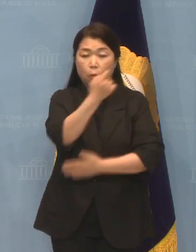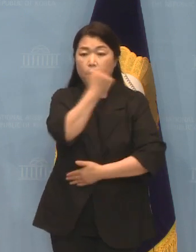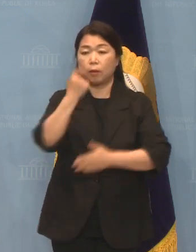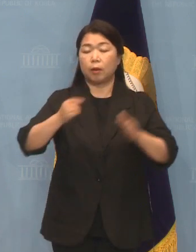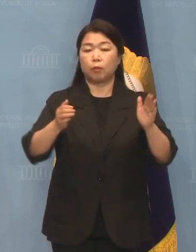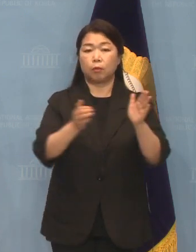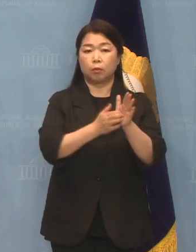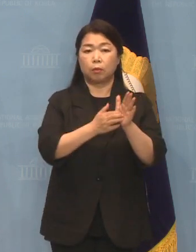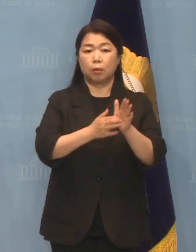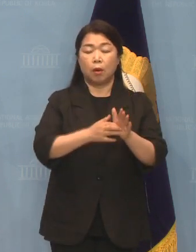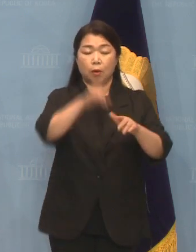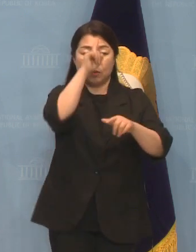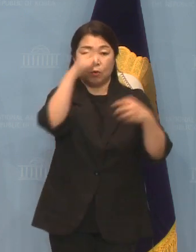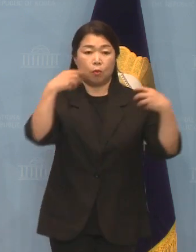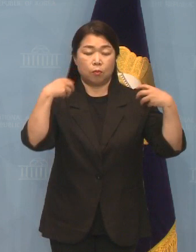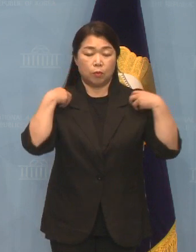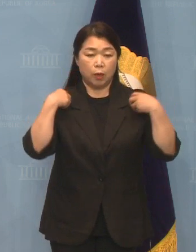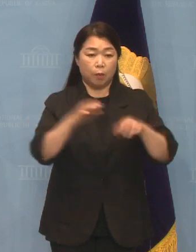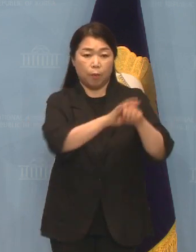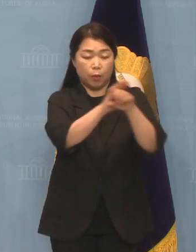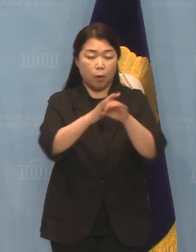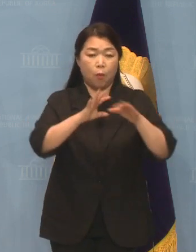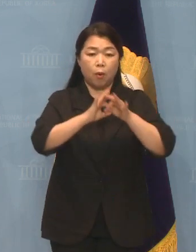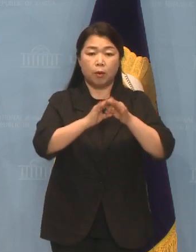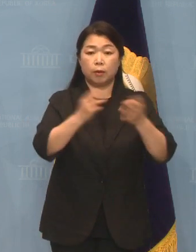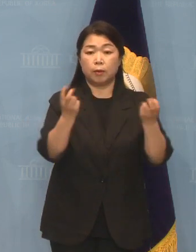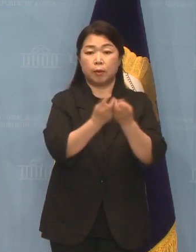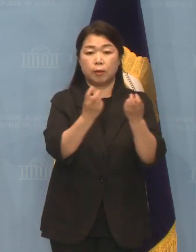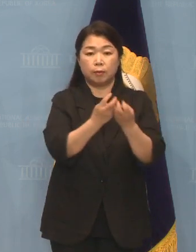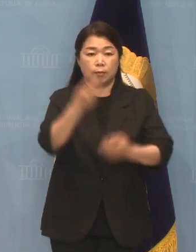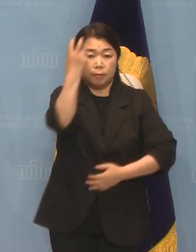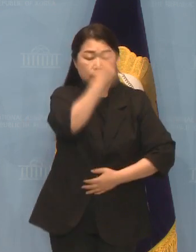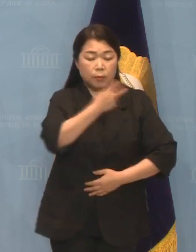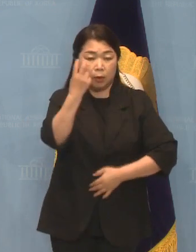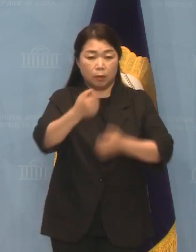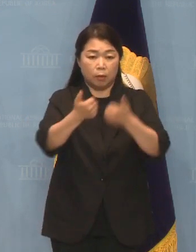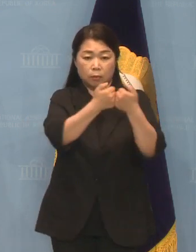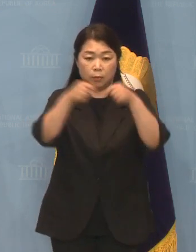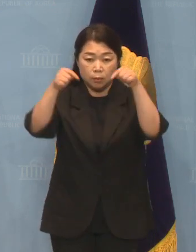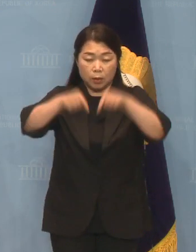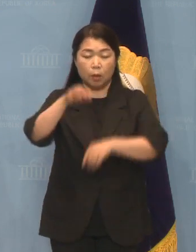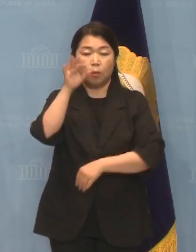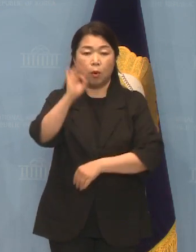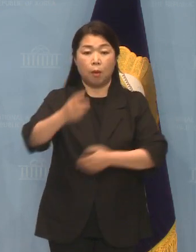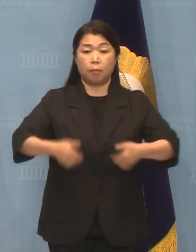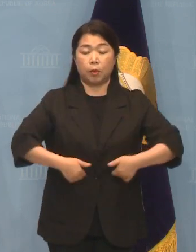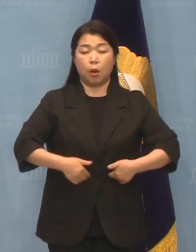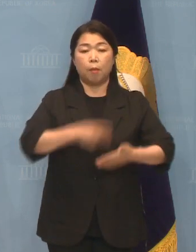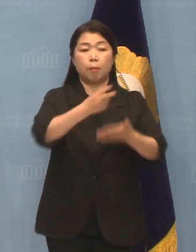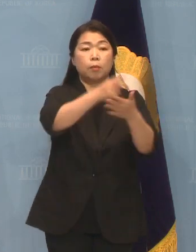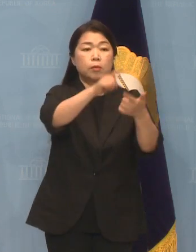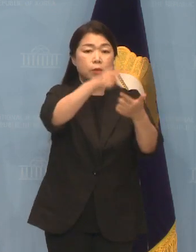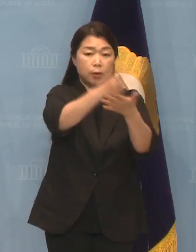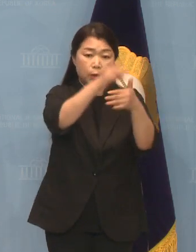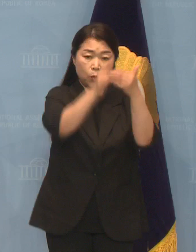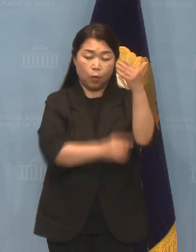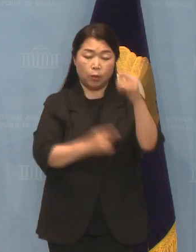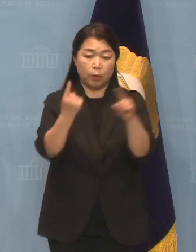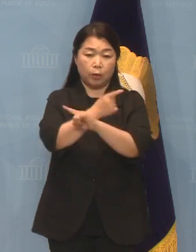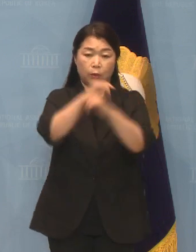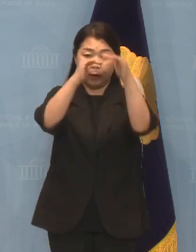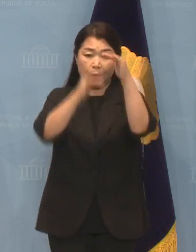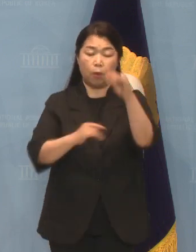확인하고 정부의 포스트 코로나 관련 대책을 점검 심의하며 필요한 법적, 제도적